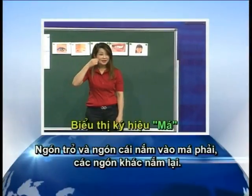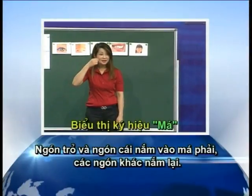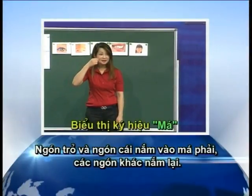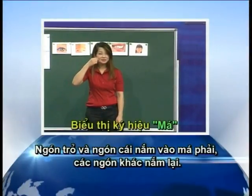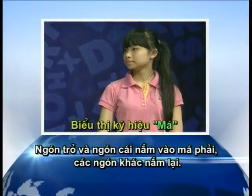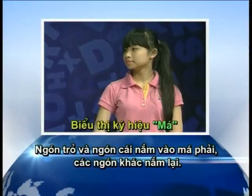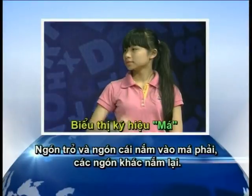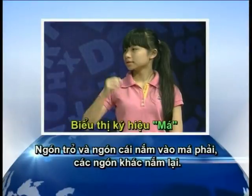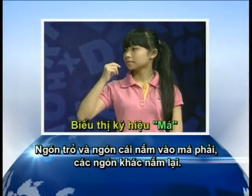cánh mũi bên phải